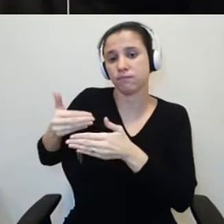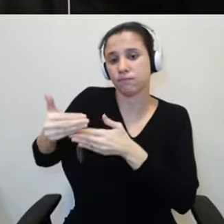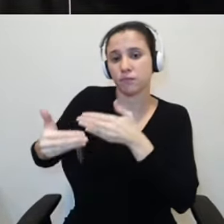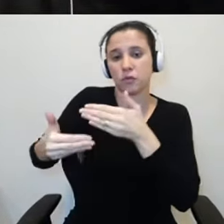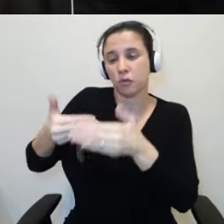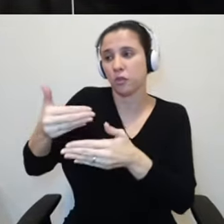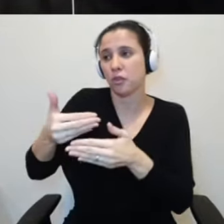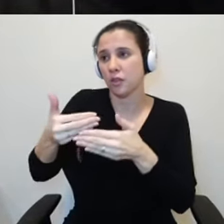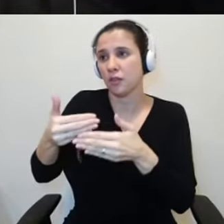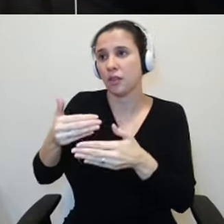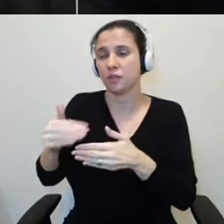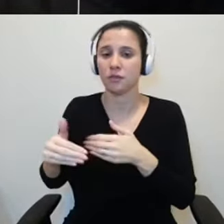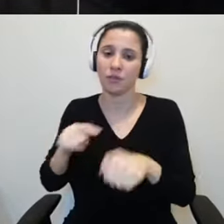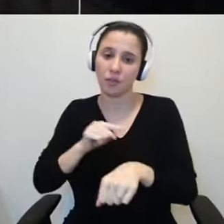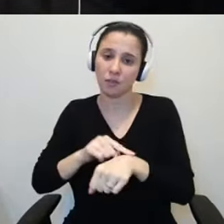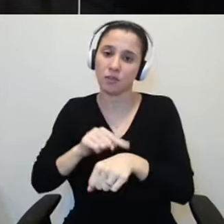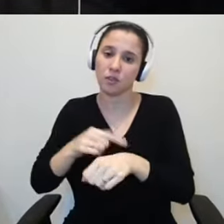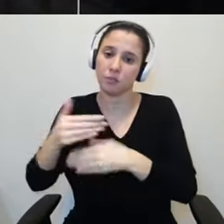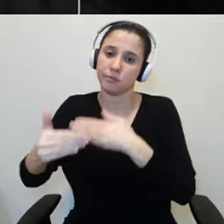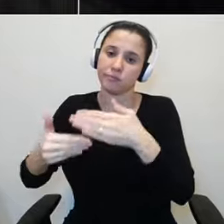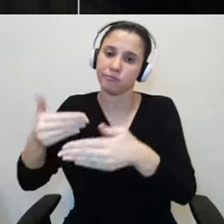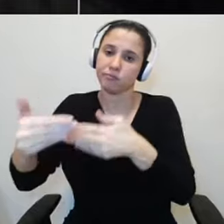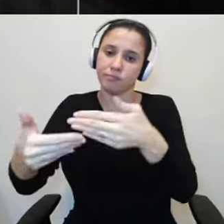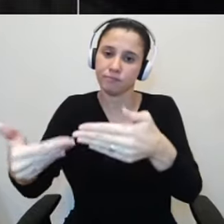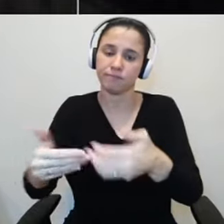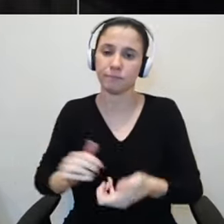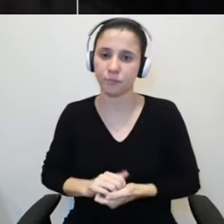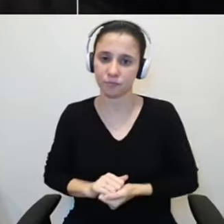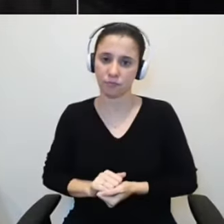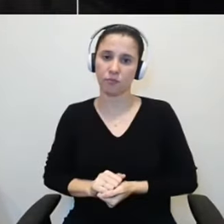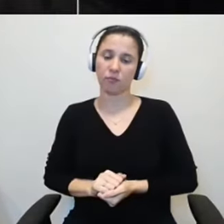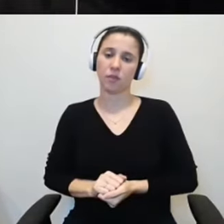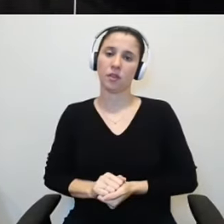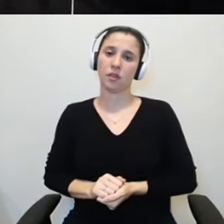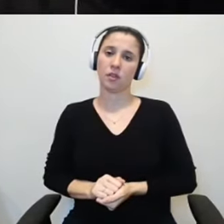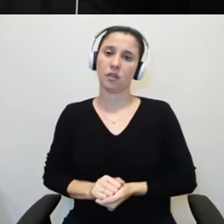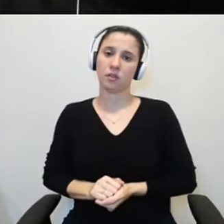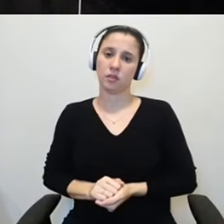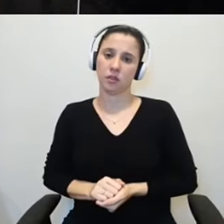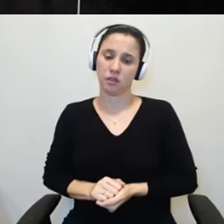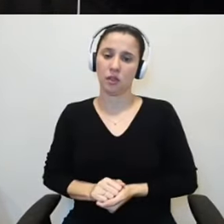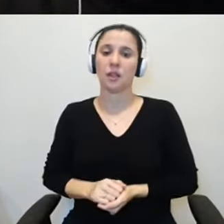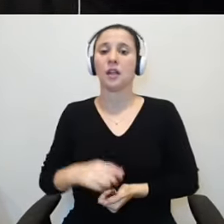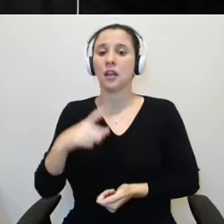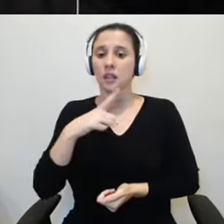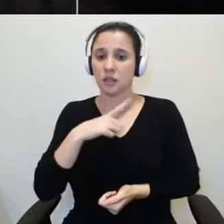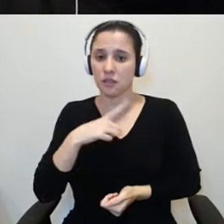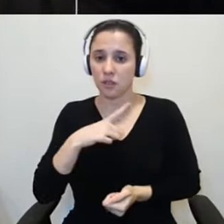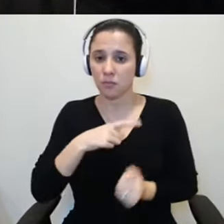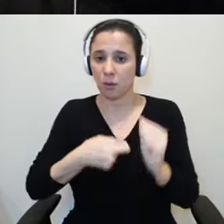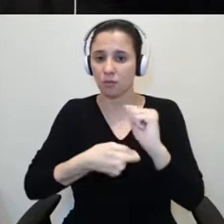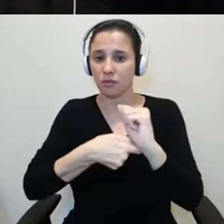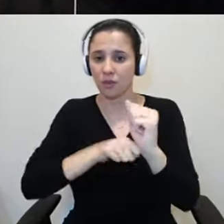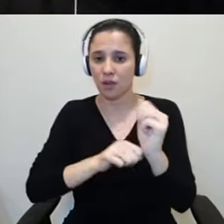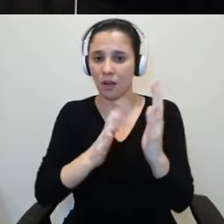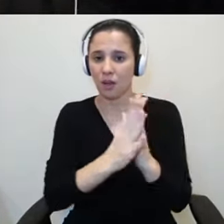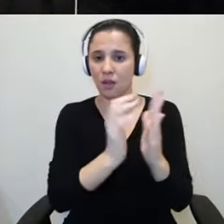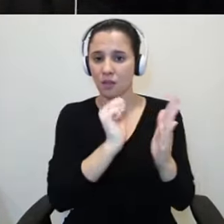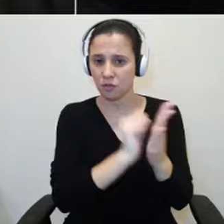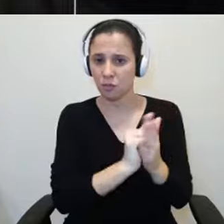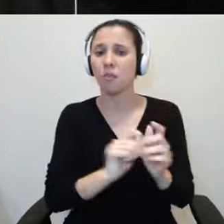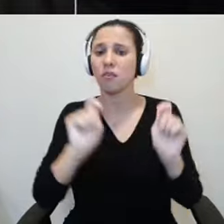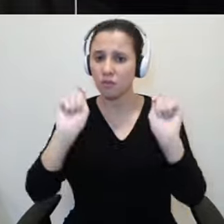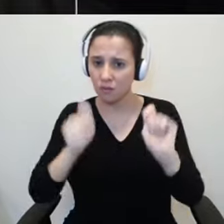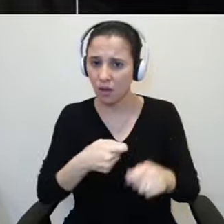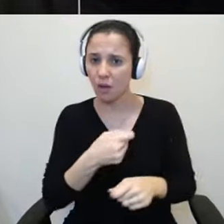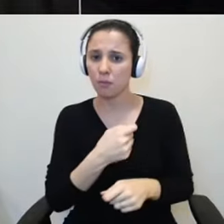realizado. E essa questão do trancamento é válido para o integral? Sim, é válido para o integral, né, pessoal? Existe a possibilidade, sim,